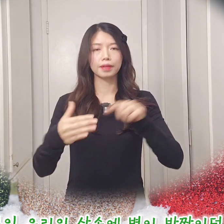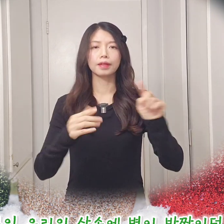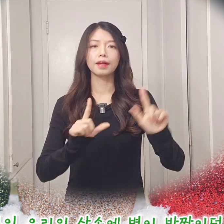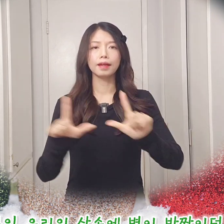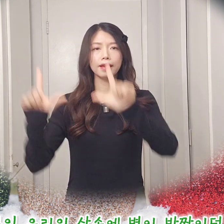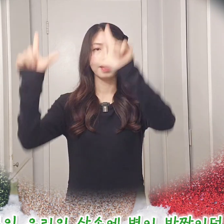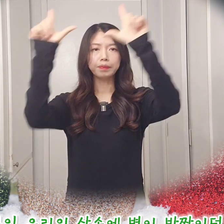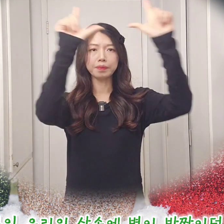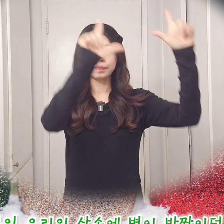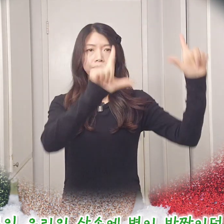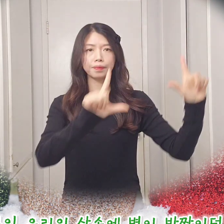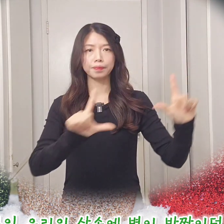삶